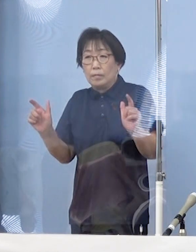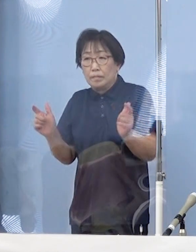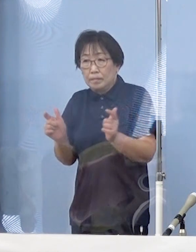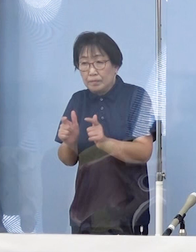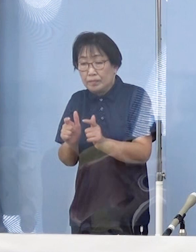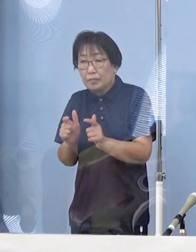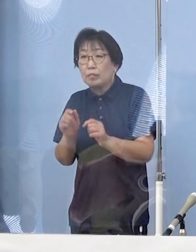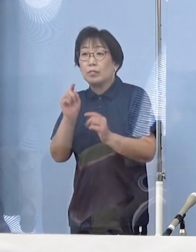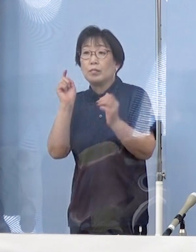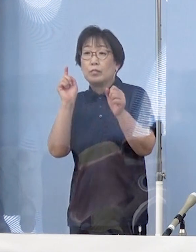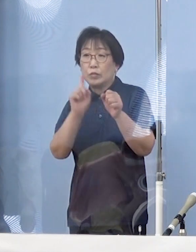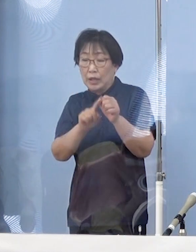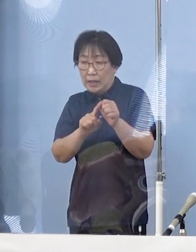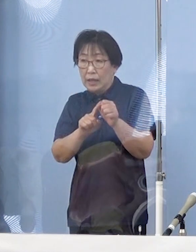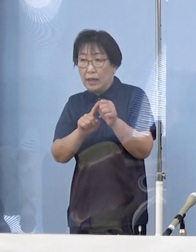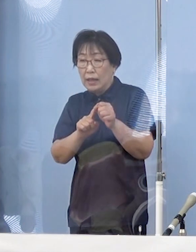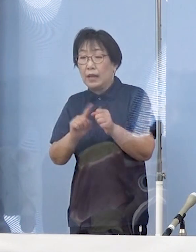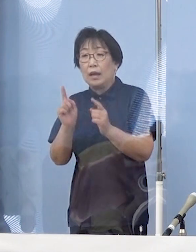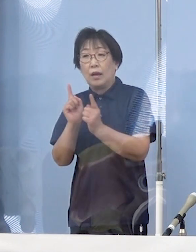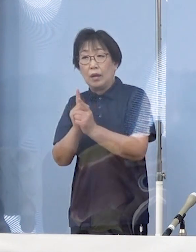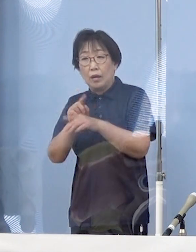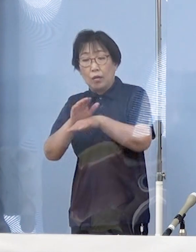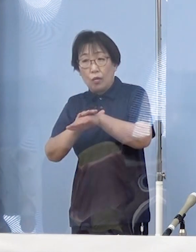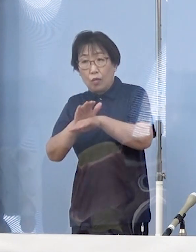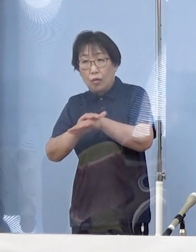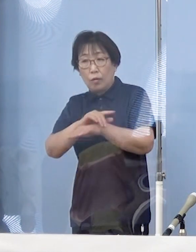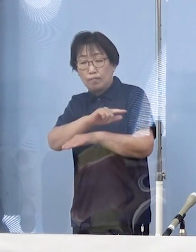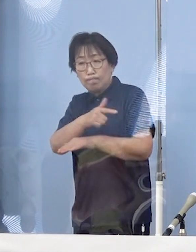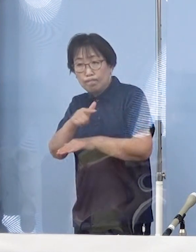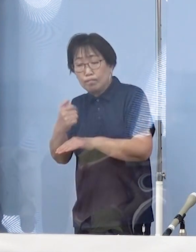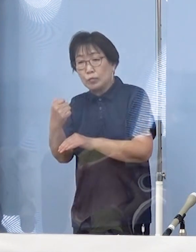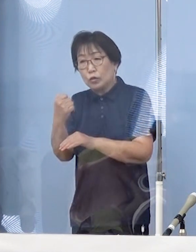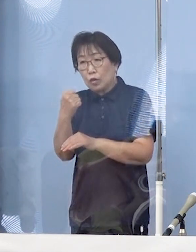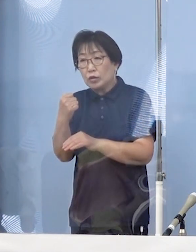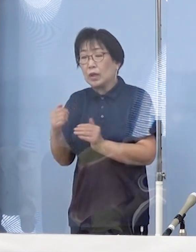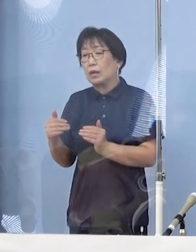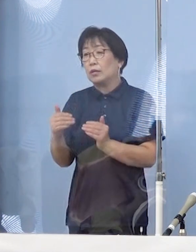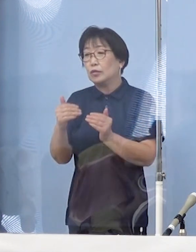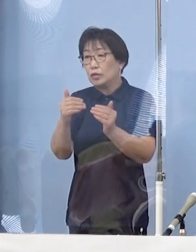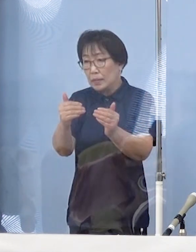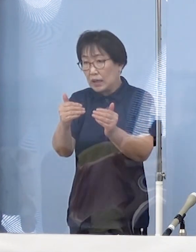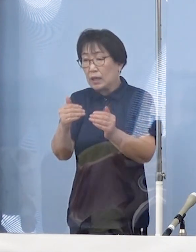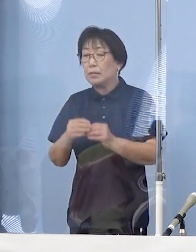打てる手は全て打つとの強い期待を持ち、施策を推進してまいります。